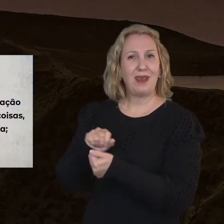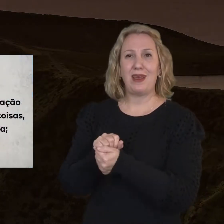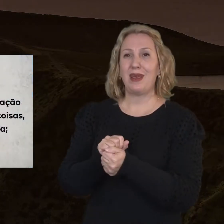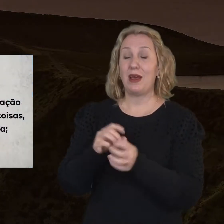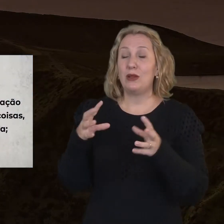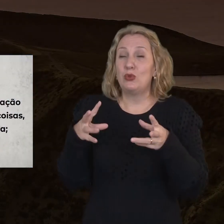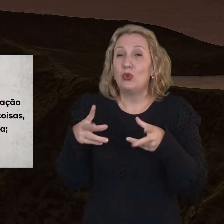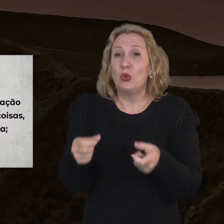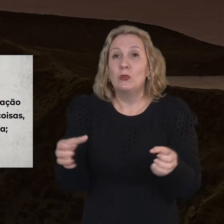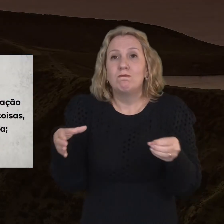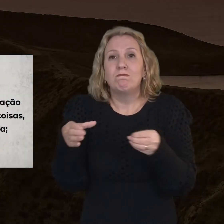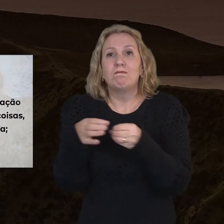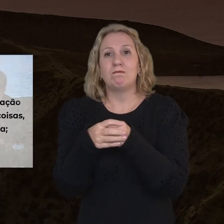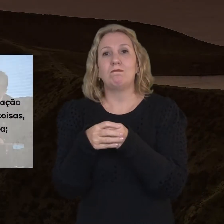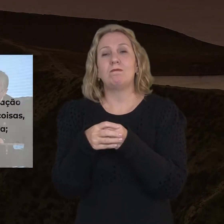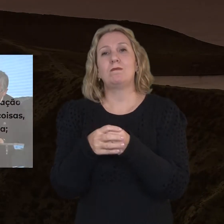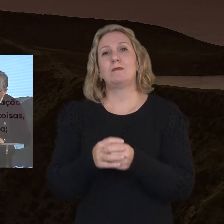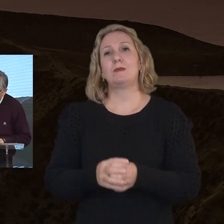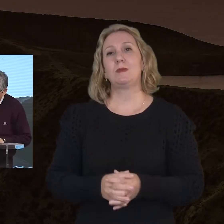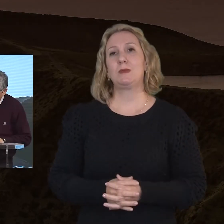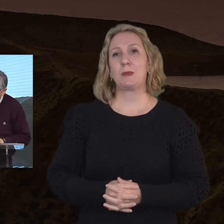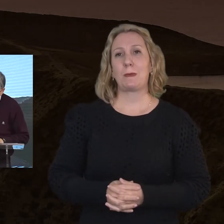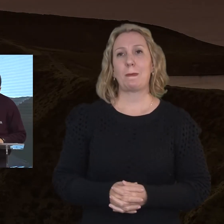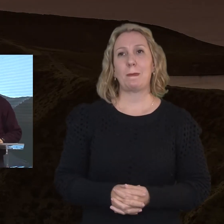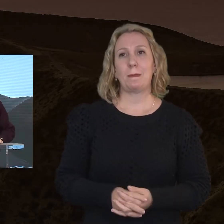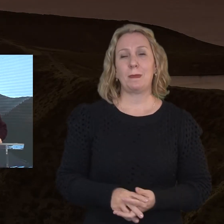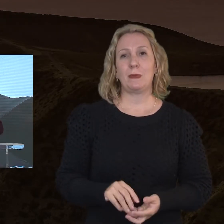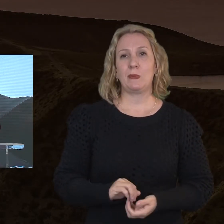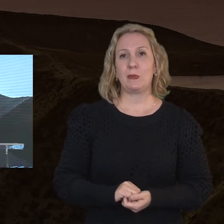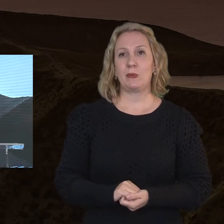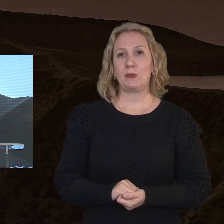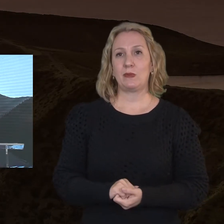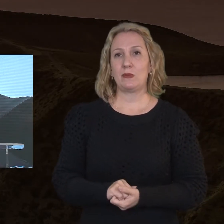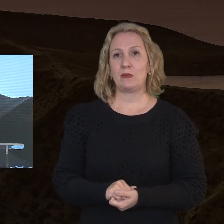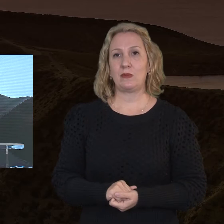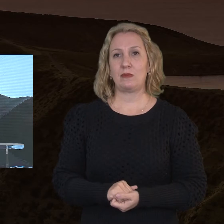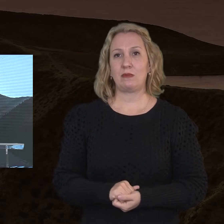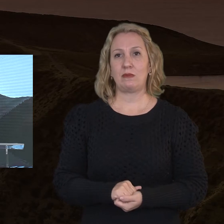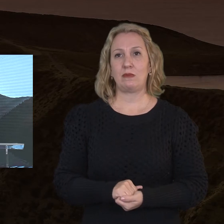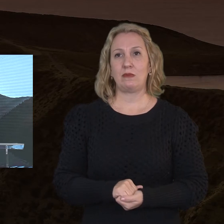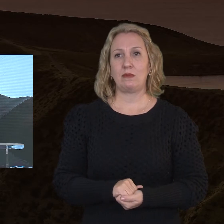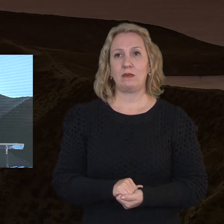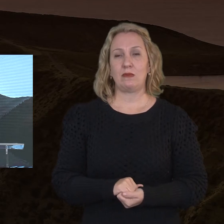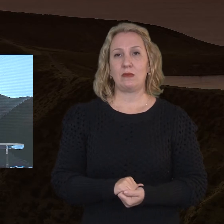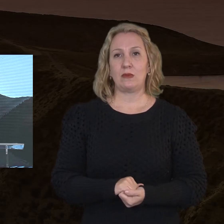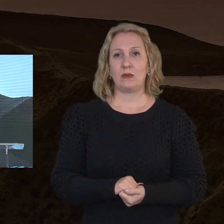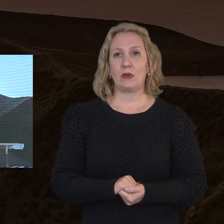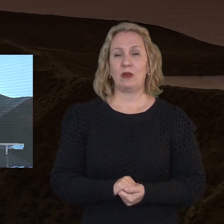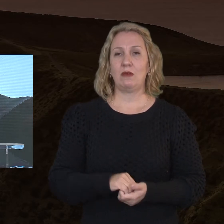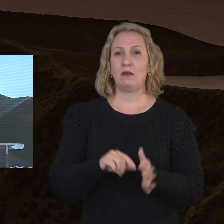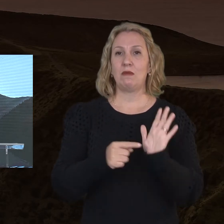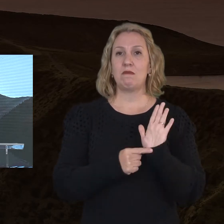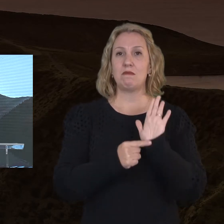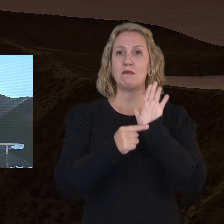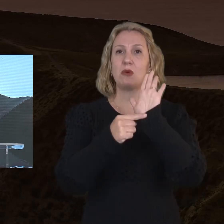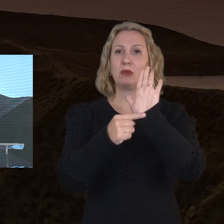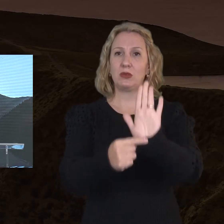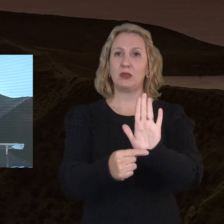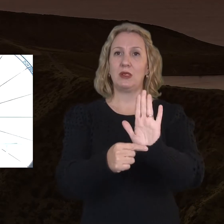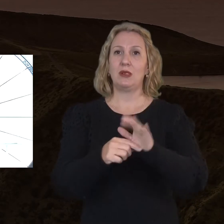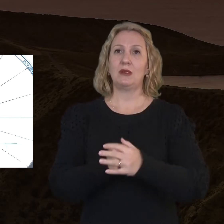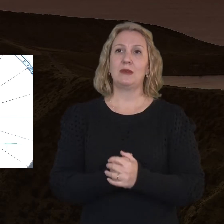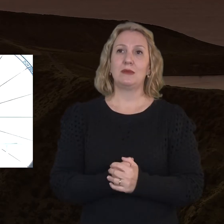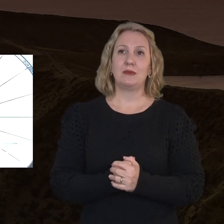terra então vou pedir para projetar aqui a primeira imagem eu vou pedir para projetar duas imagens duas são duas imagens iguais